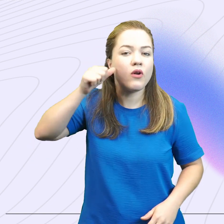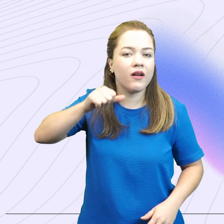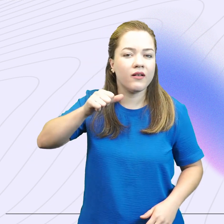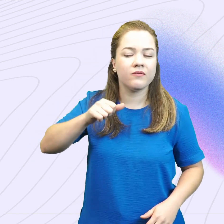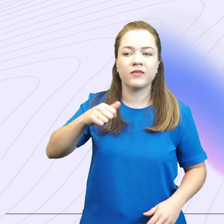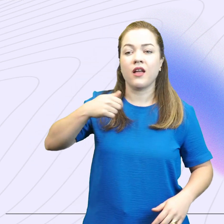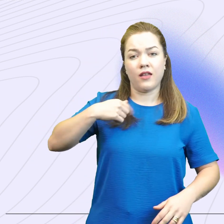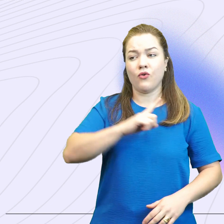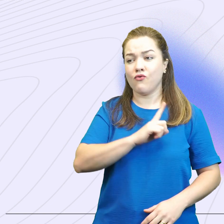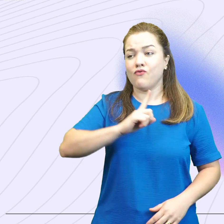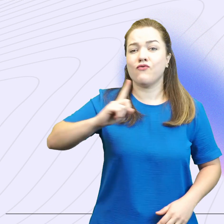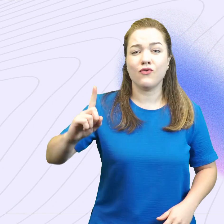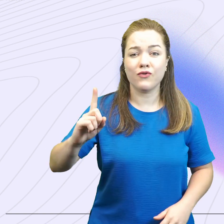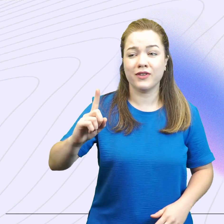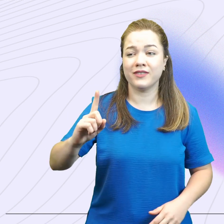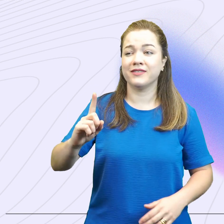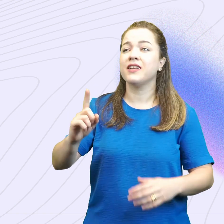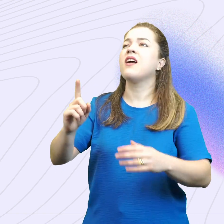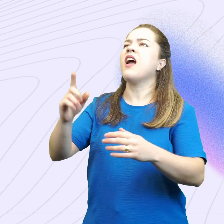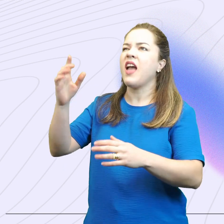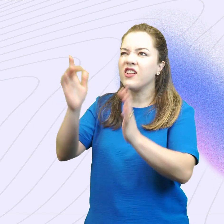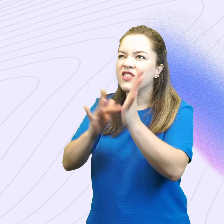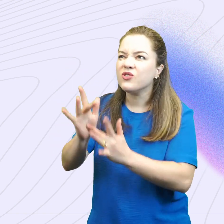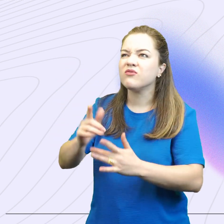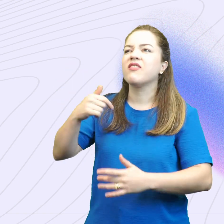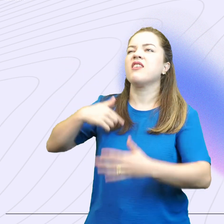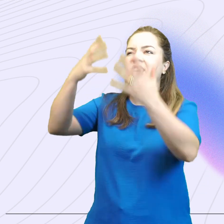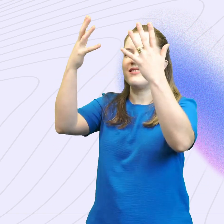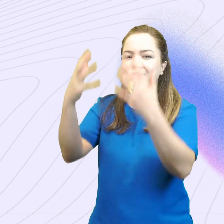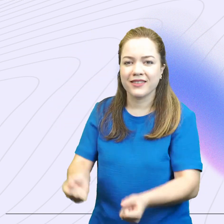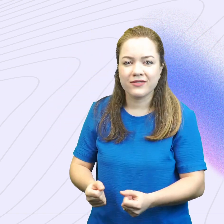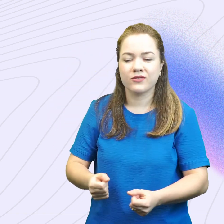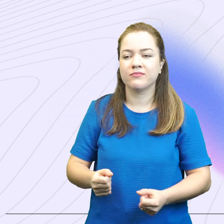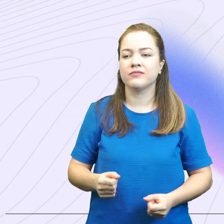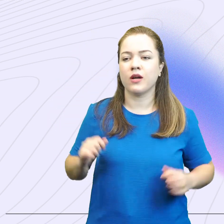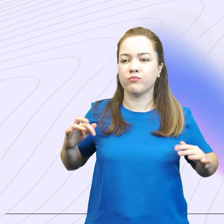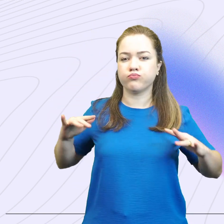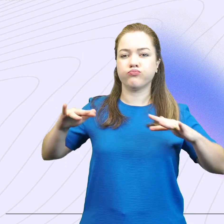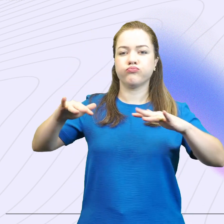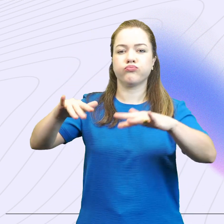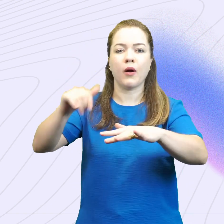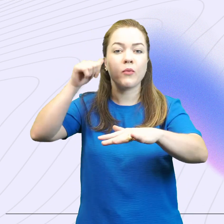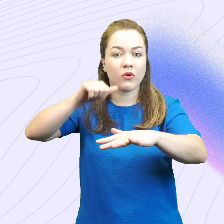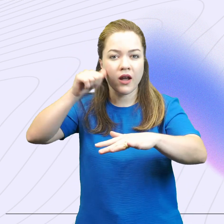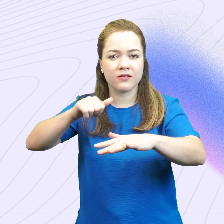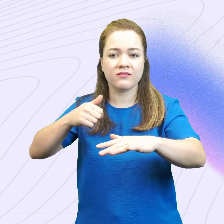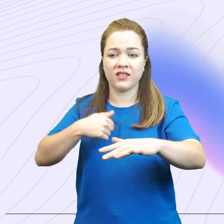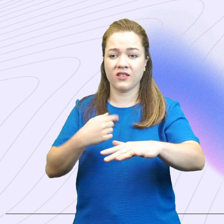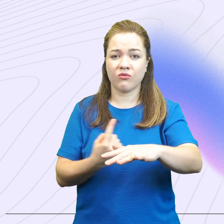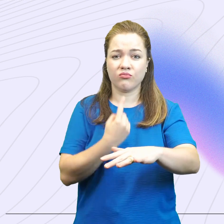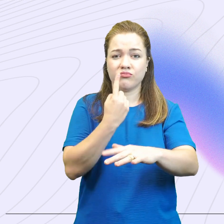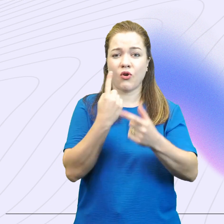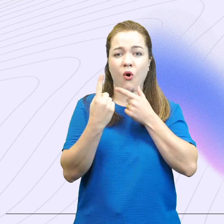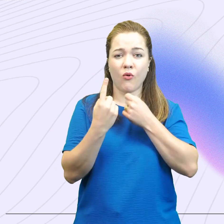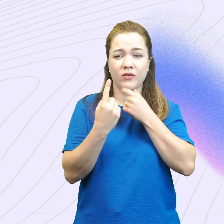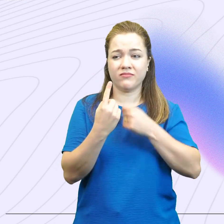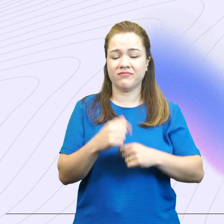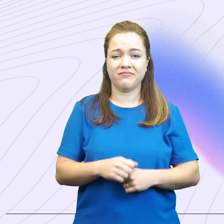frente. Só queria receber de Jesus, é de Jesus eu estou dentro. E aí acabou essa oração, ele falou, agora